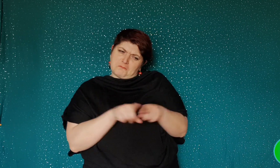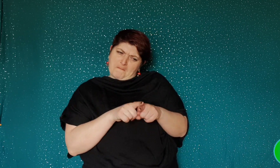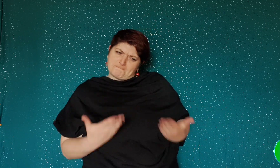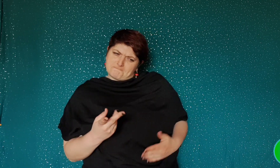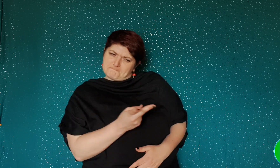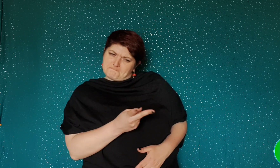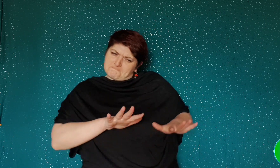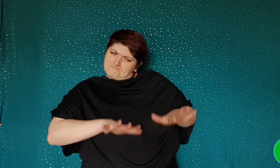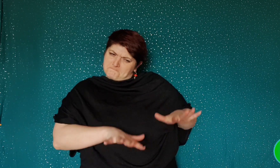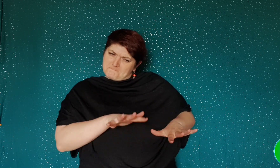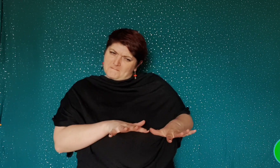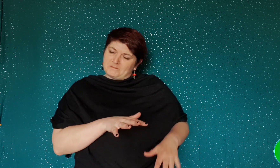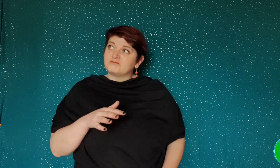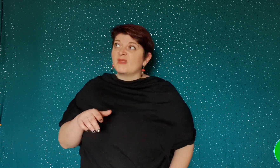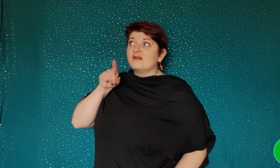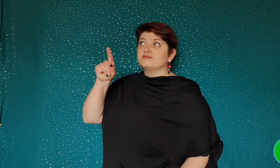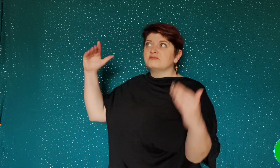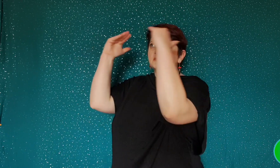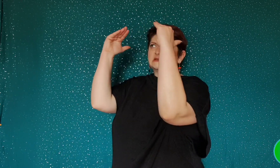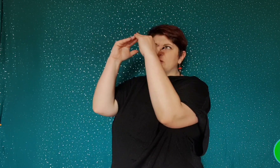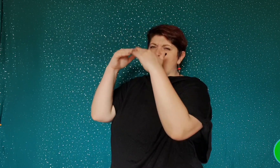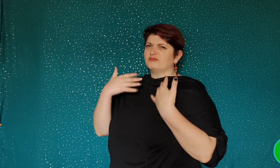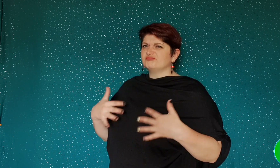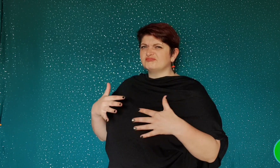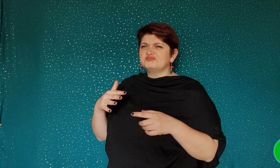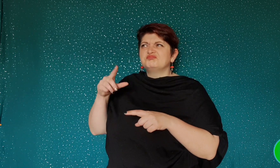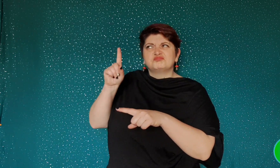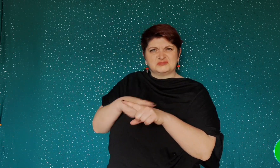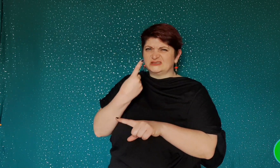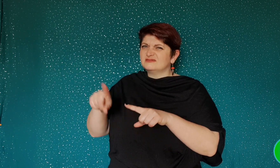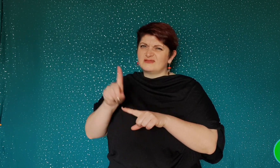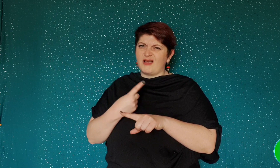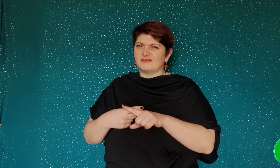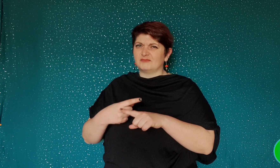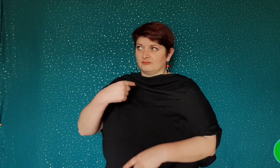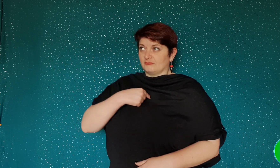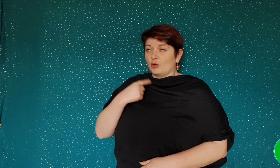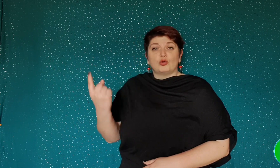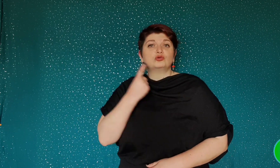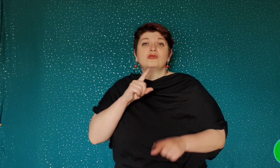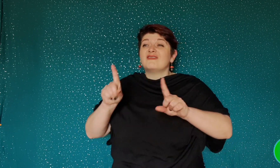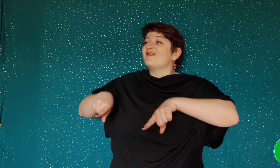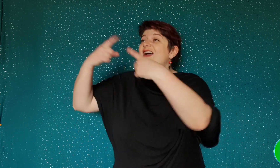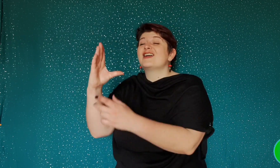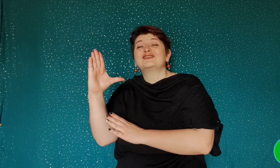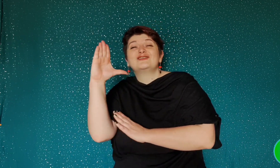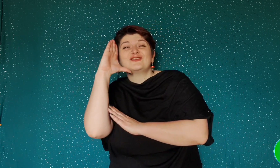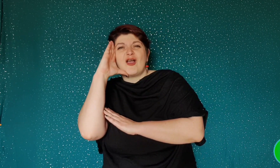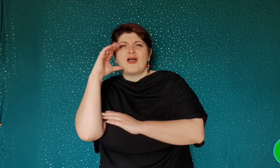J'avais à peu près votre âge. La maison était étrange. J'avais un peu